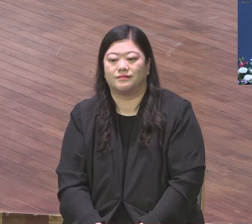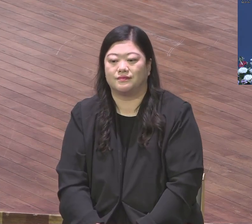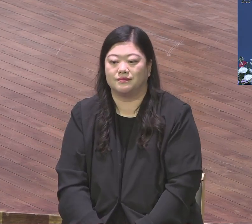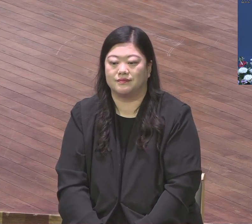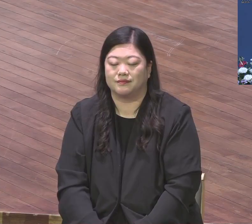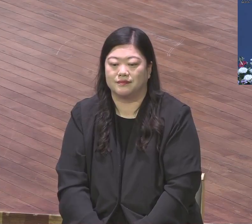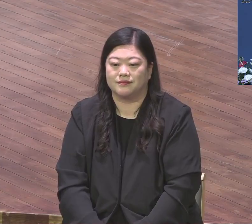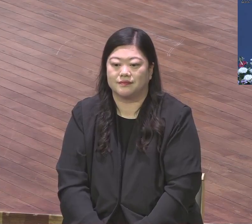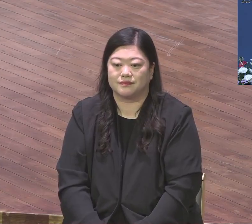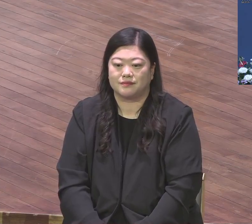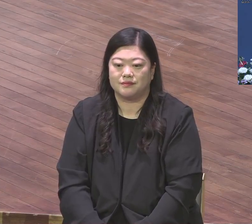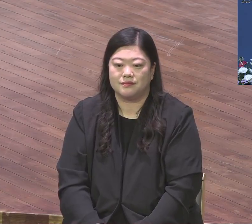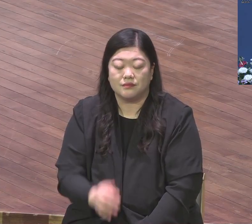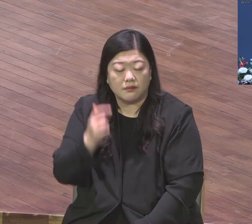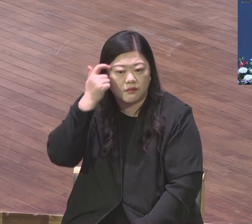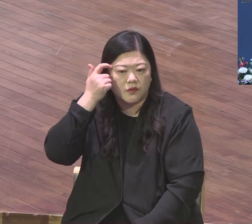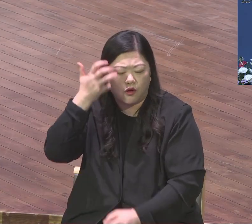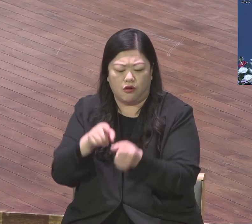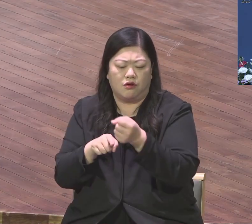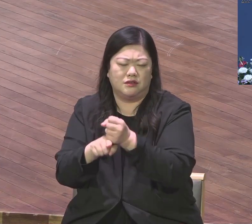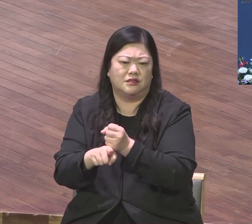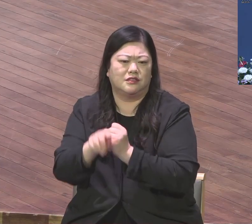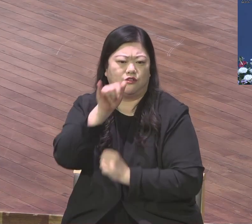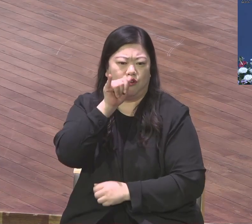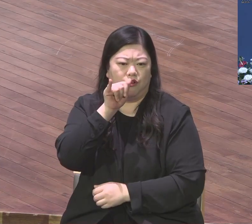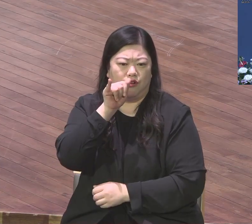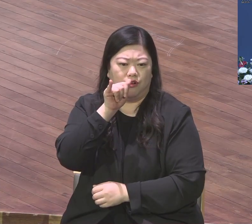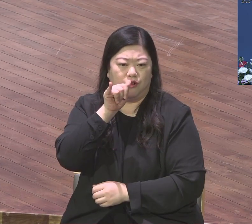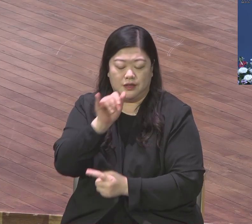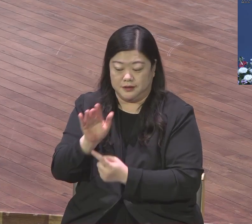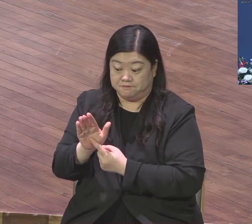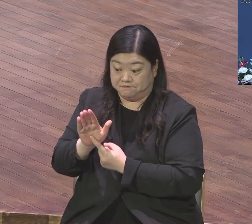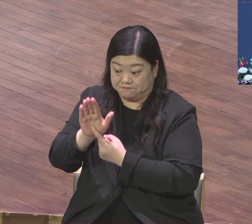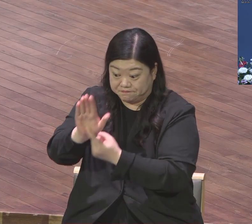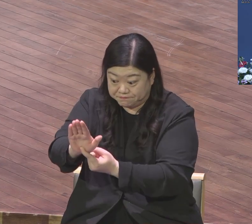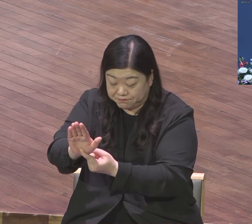담겨져 있다라는 거지요. 이 표적을 통해서